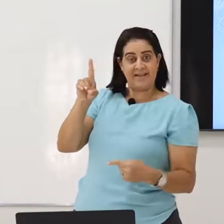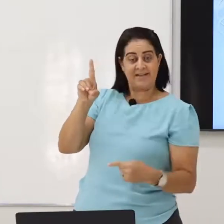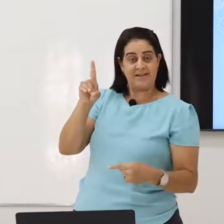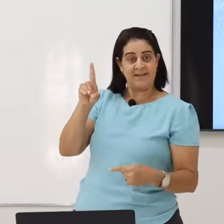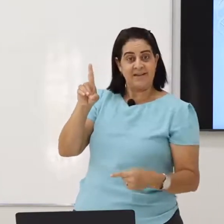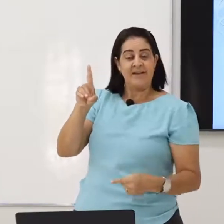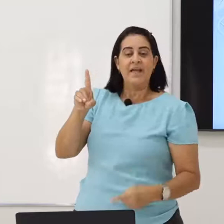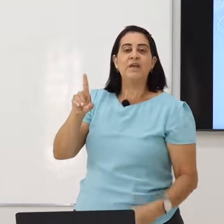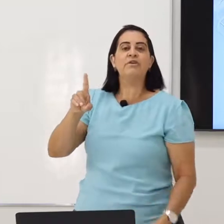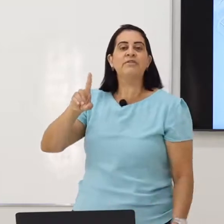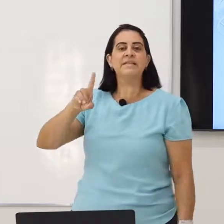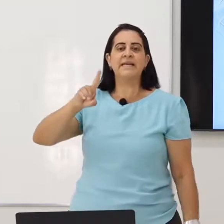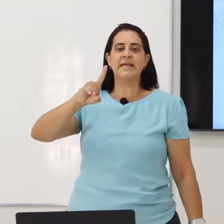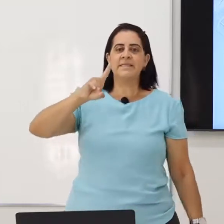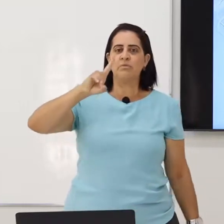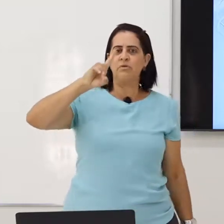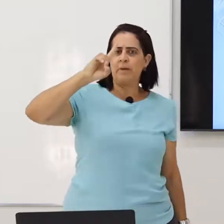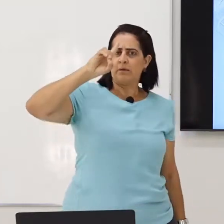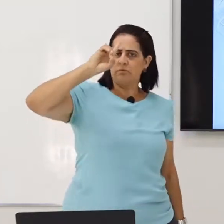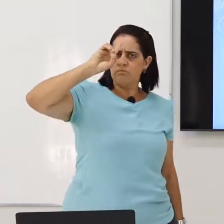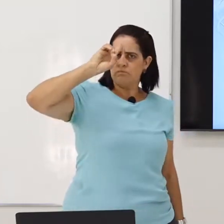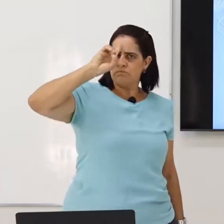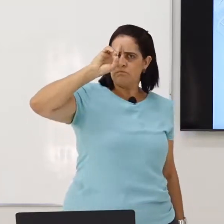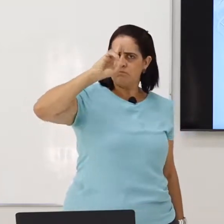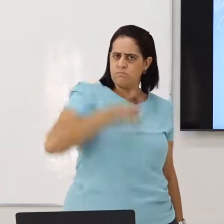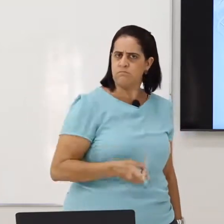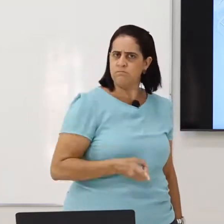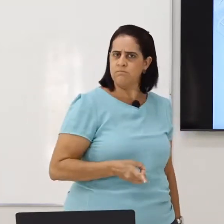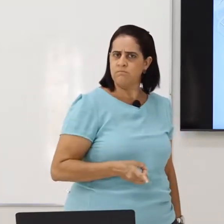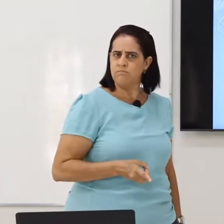D e vou fazer esse movimento.